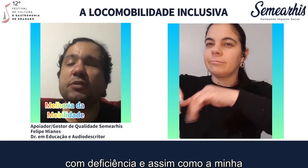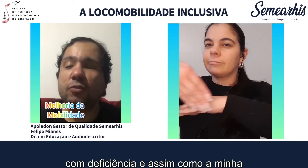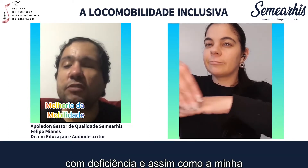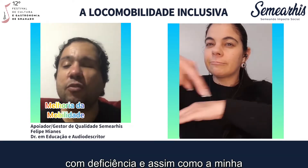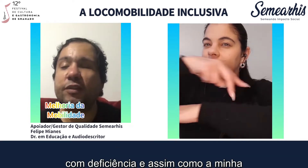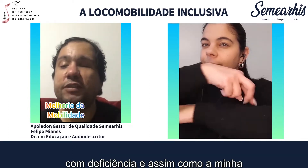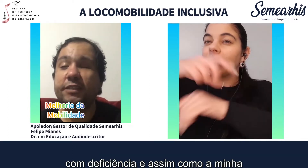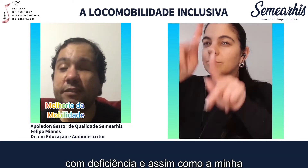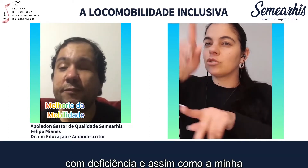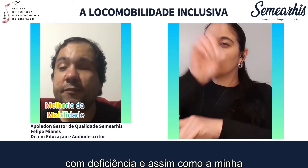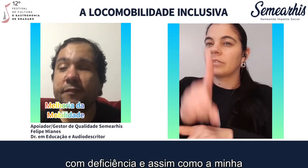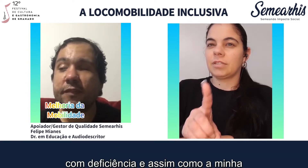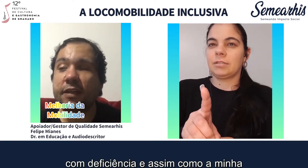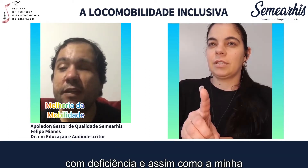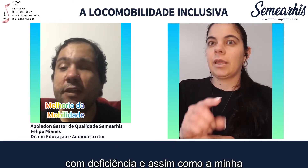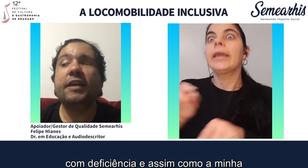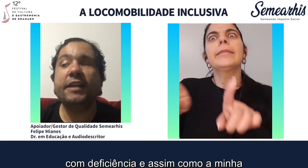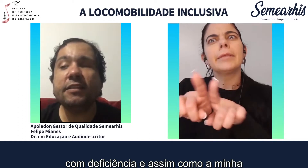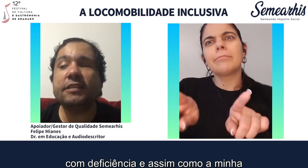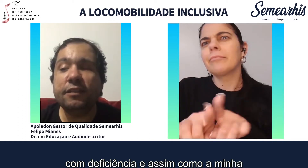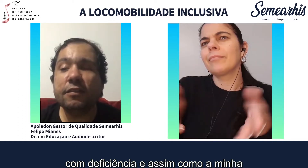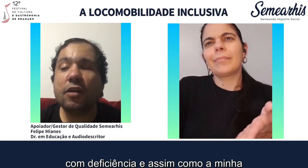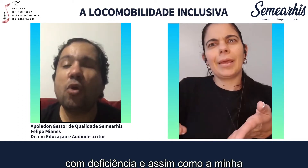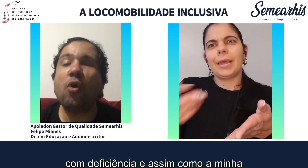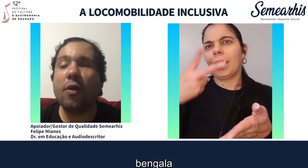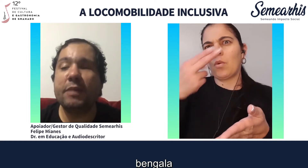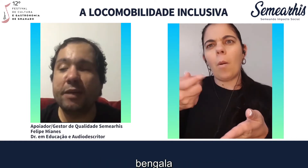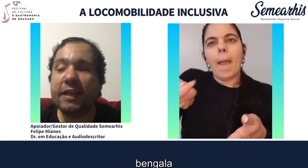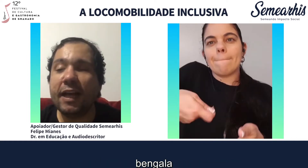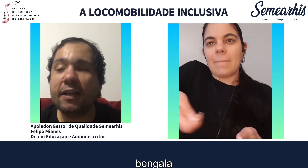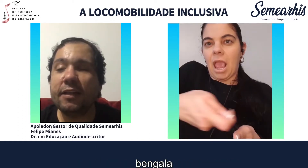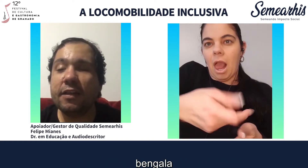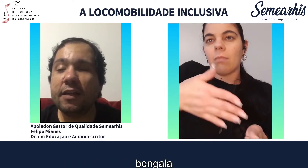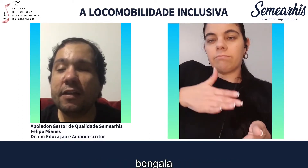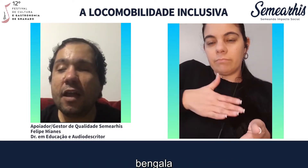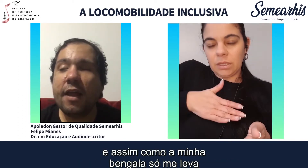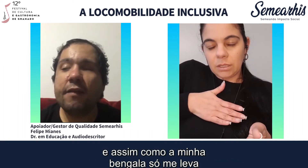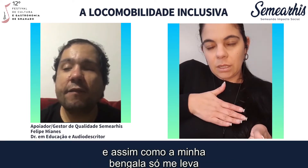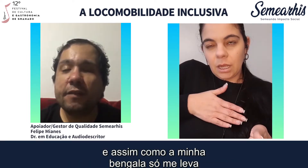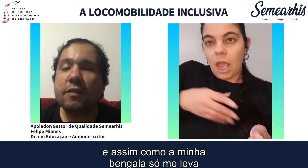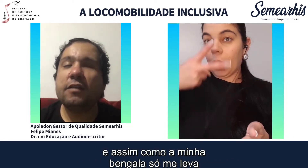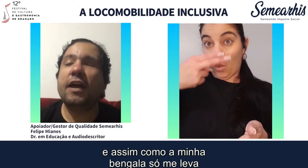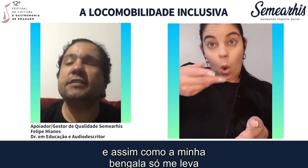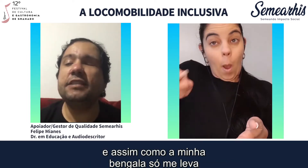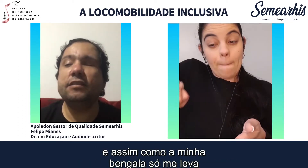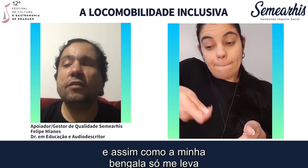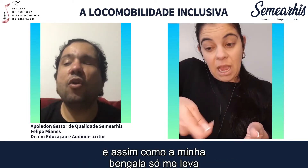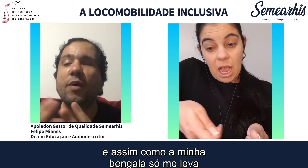para as pessoas com deficiência. E assim como a minha bengala